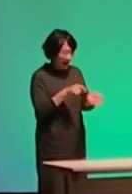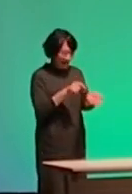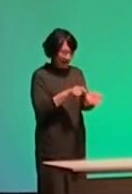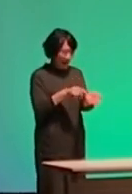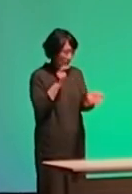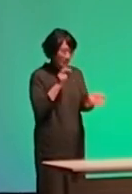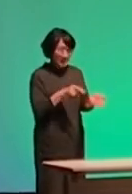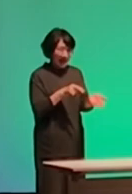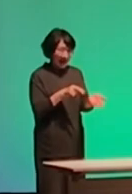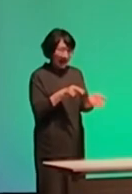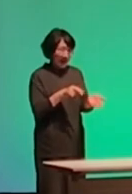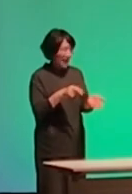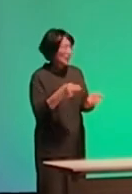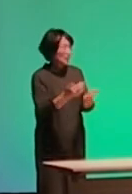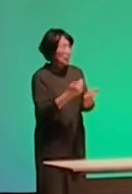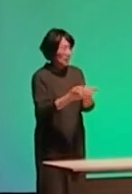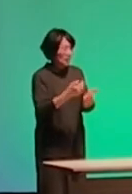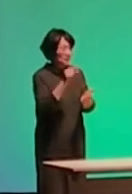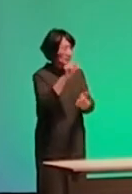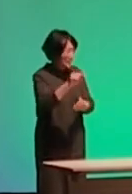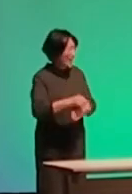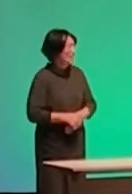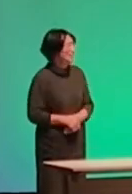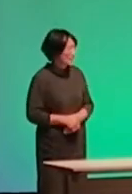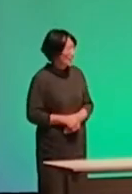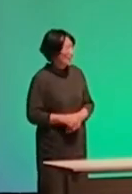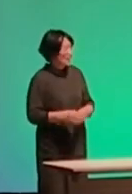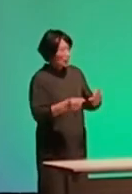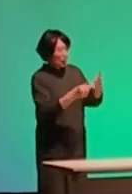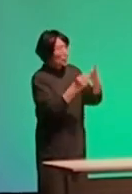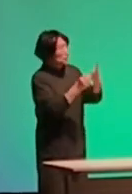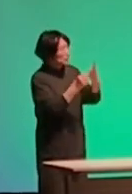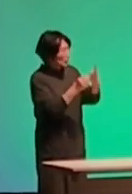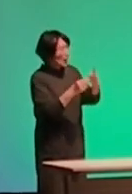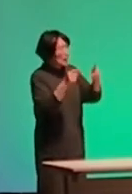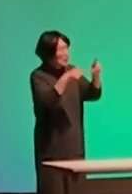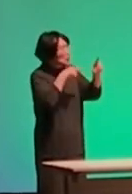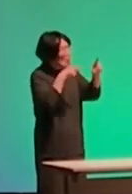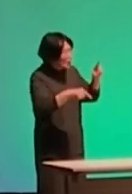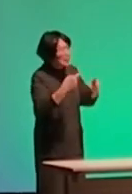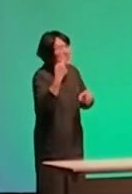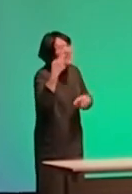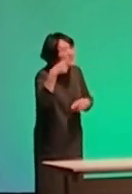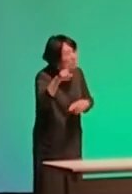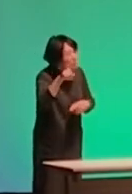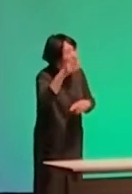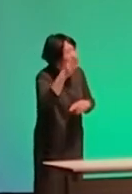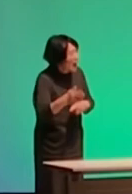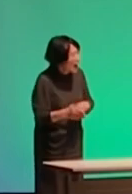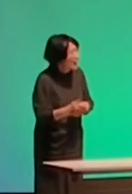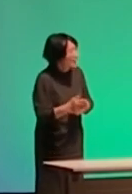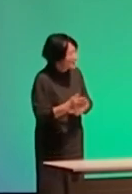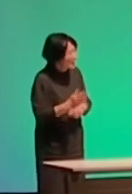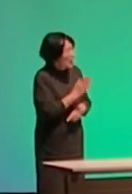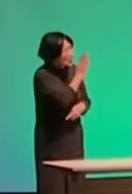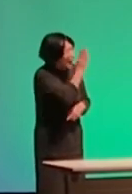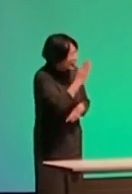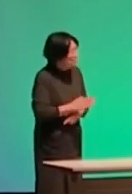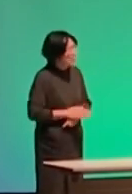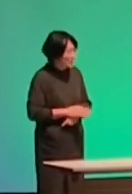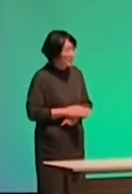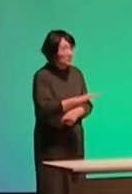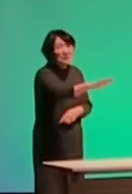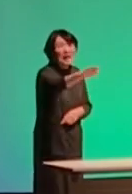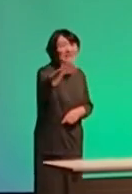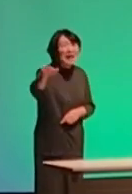しまっていて申し訳ありませんが、ということで最後の第4コーナーはお一人1分半ずつ会場の皆さん